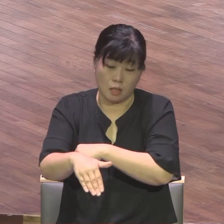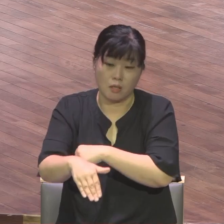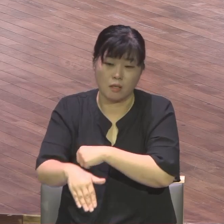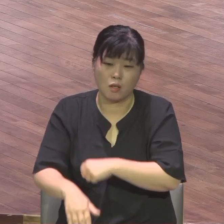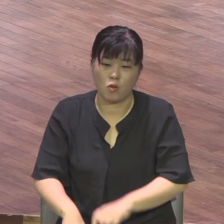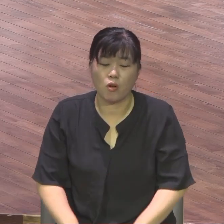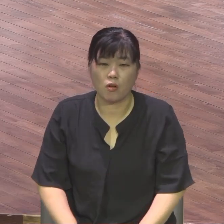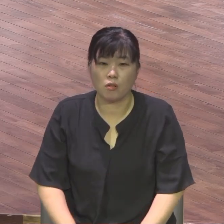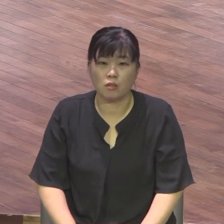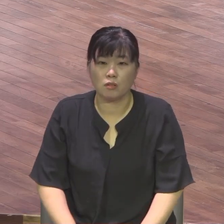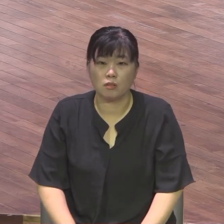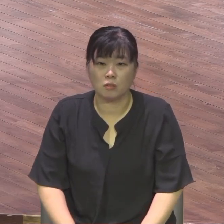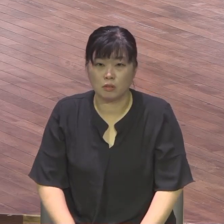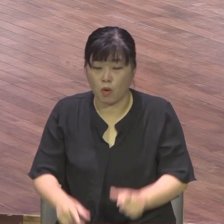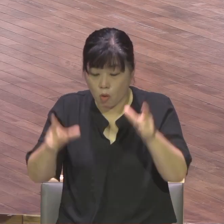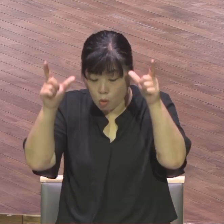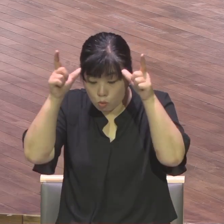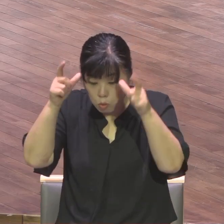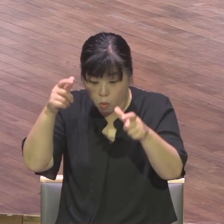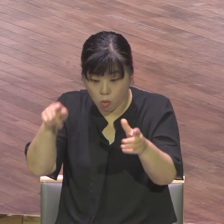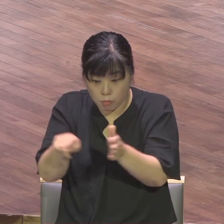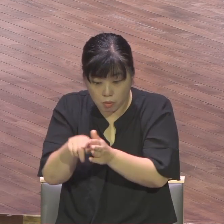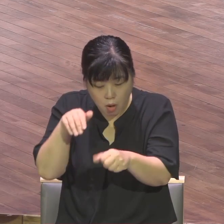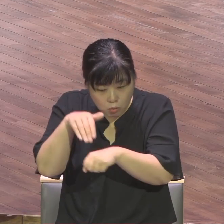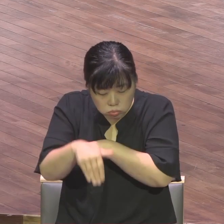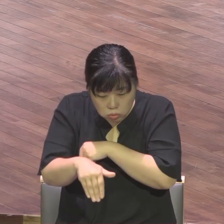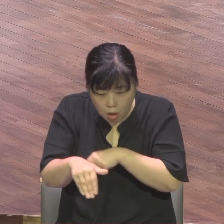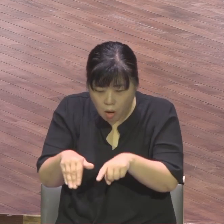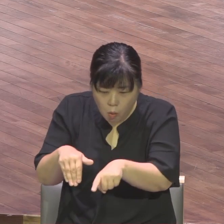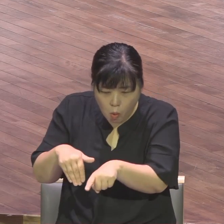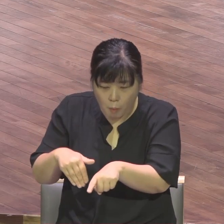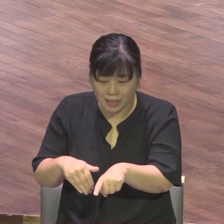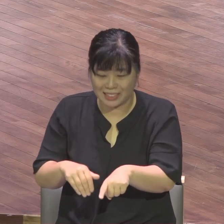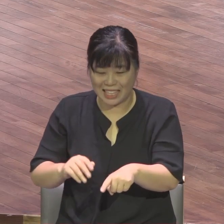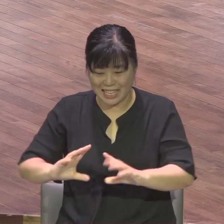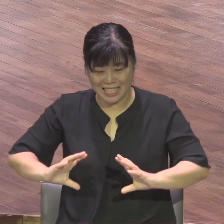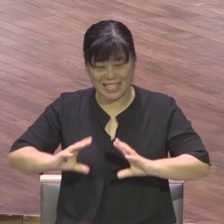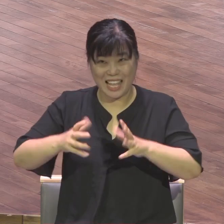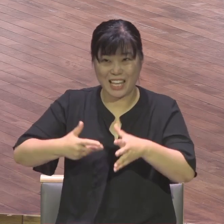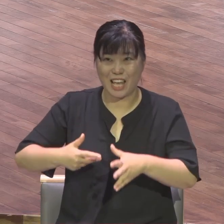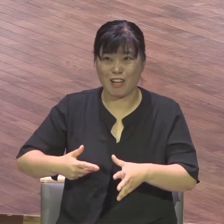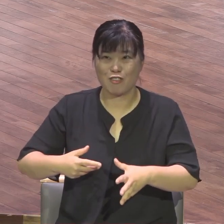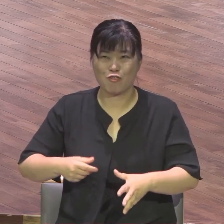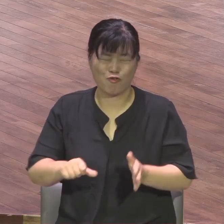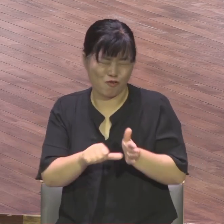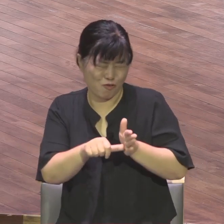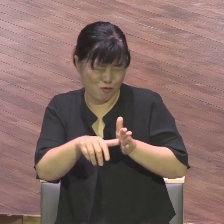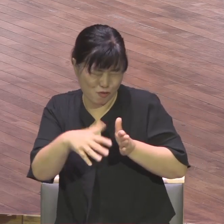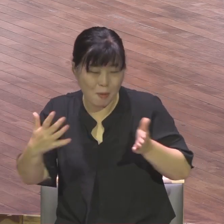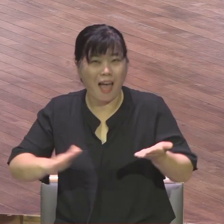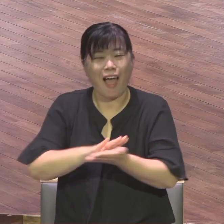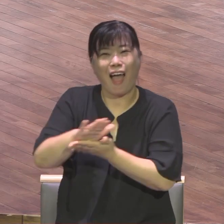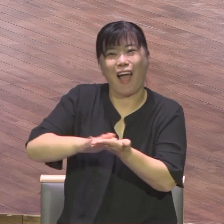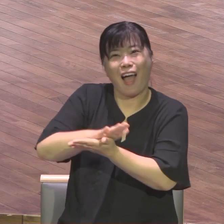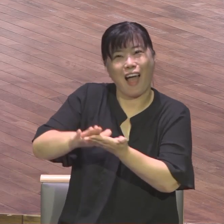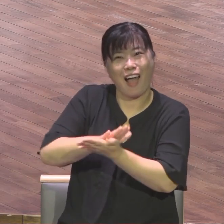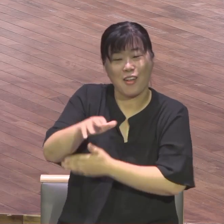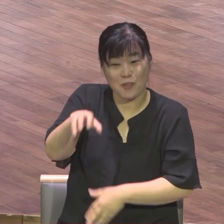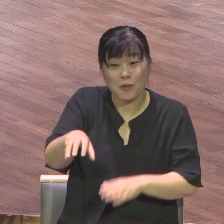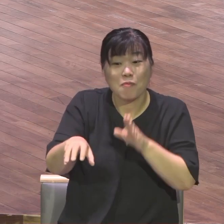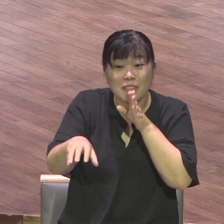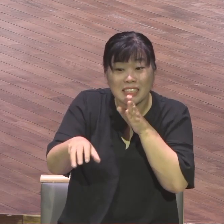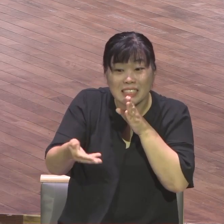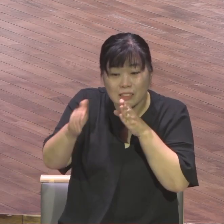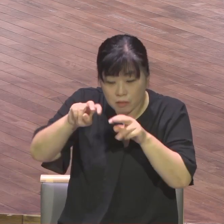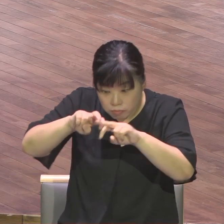힌두교를 믿는 섬이에요. 세계적인 관광지지만은 영적으로는 견고한 이 산안의 망대가 구축되어